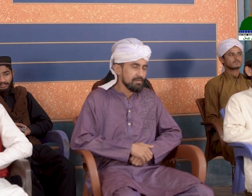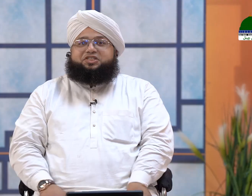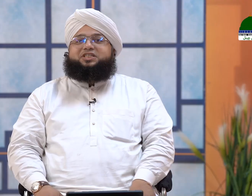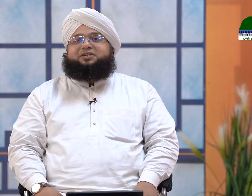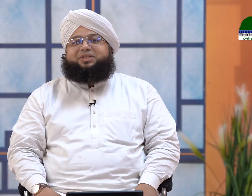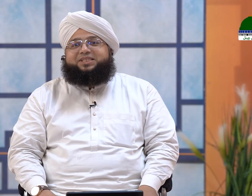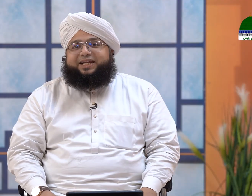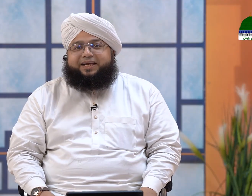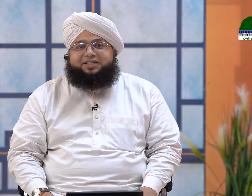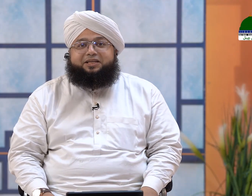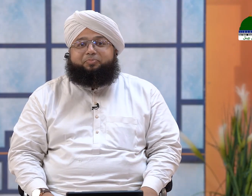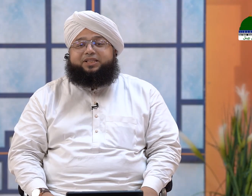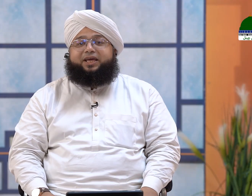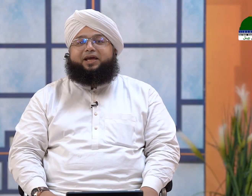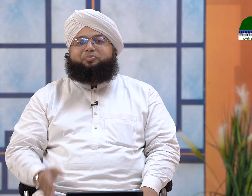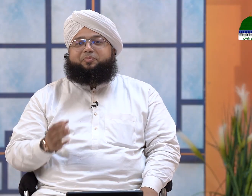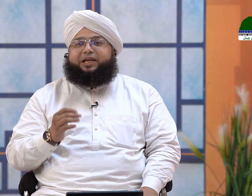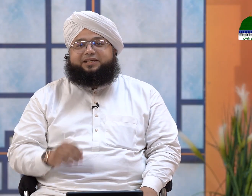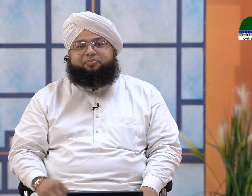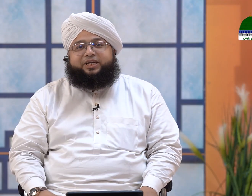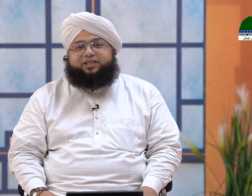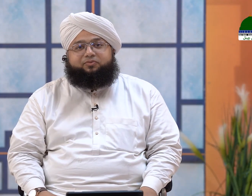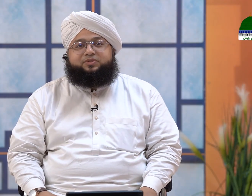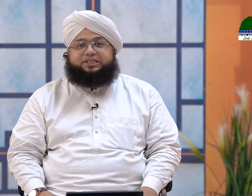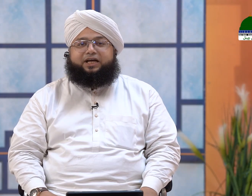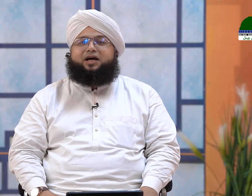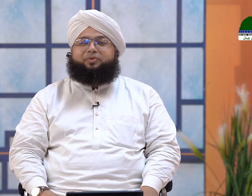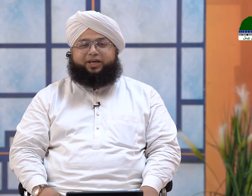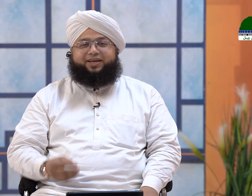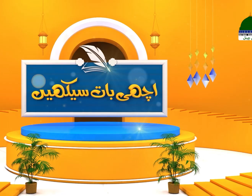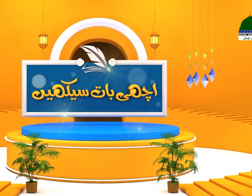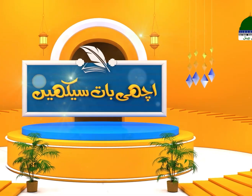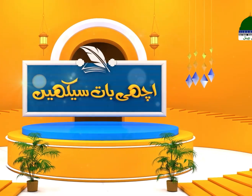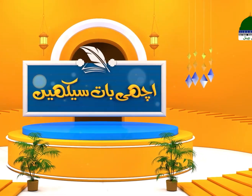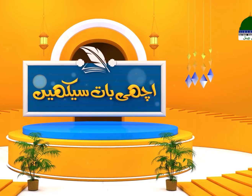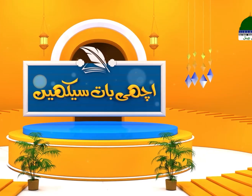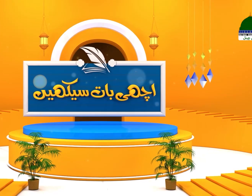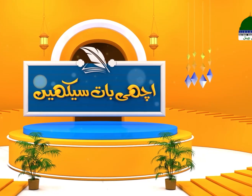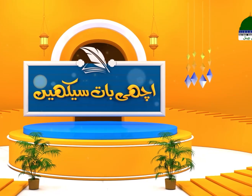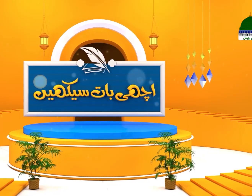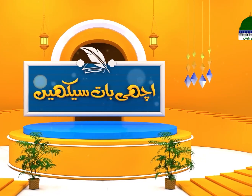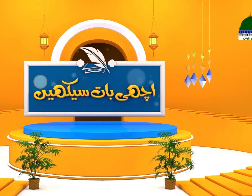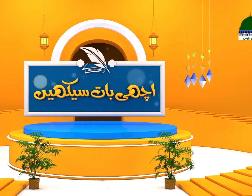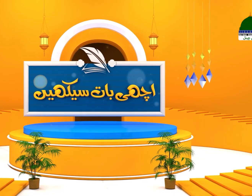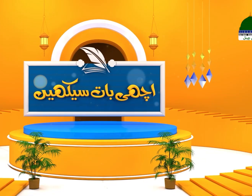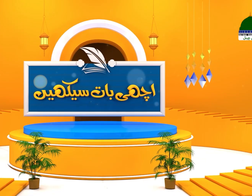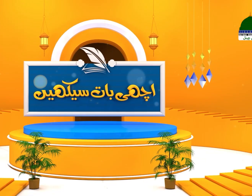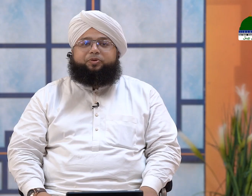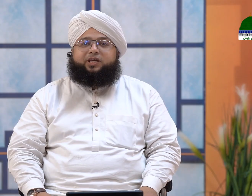جی مدنی چینل کے ناظرین، بڑھتے ہیں اپنے پہلے سیگمنٹ کی طرف، جس کا نام ہے آئیں اچھی بات سیکھیں۔ آج کا جو ہمارا ٹاپک ہے